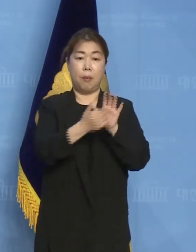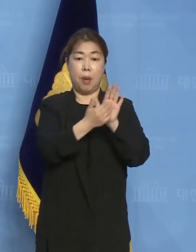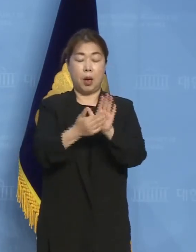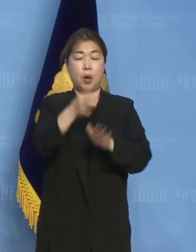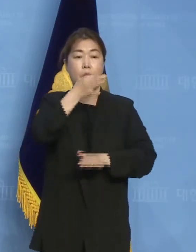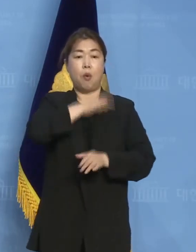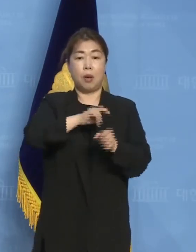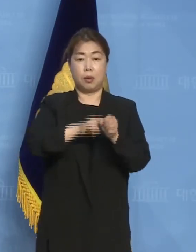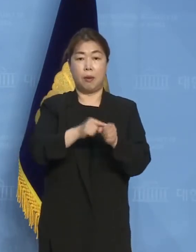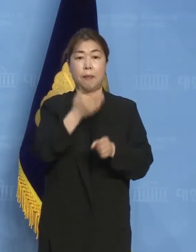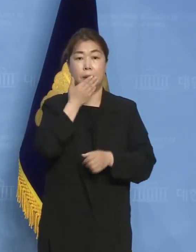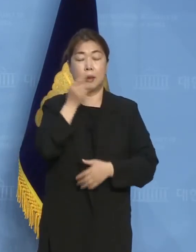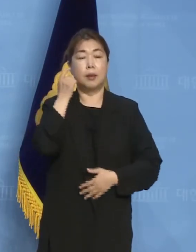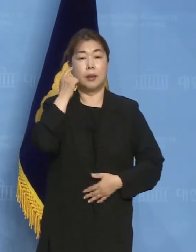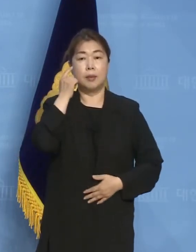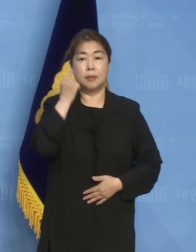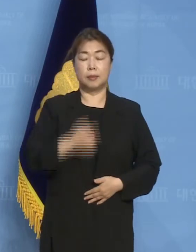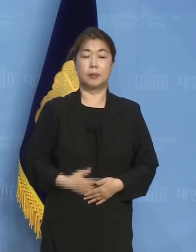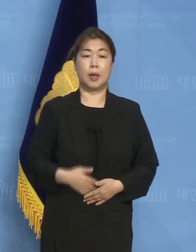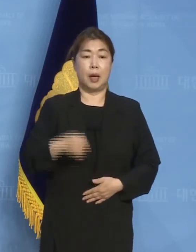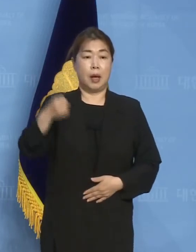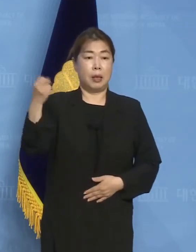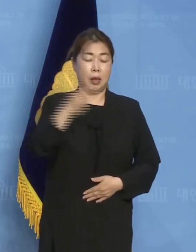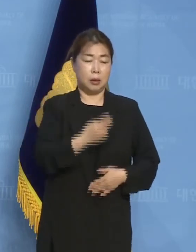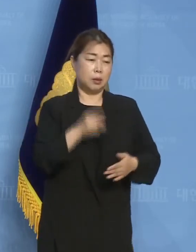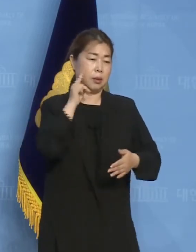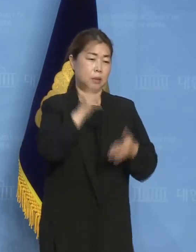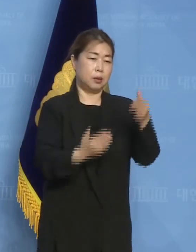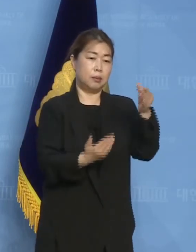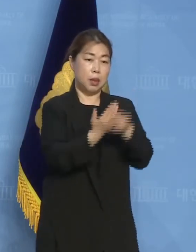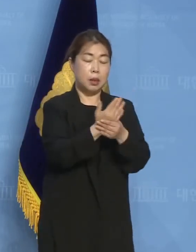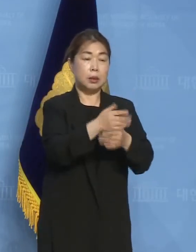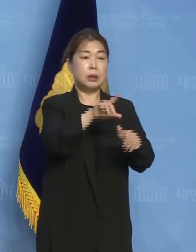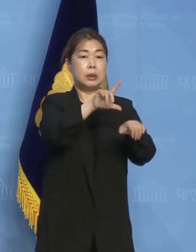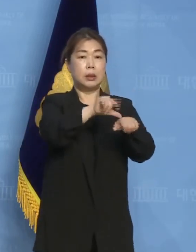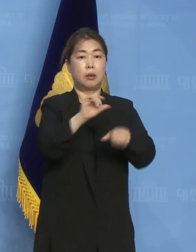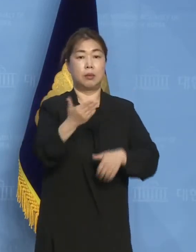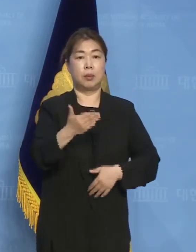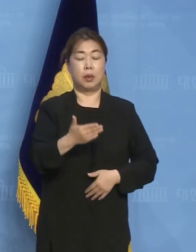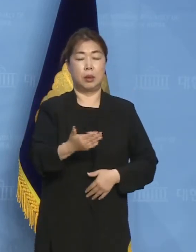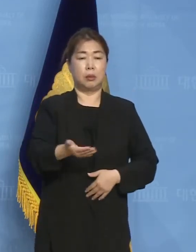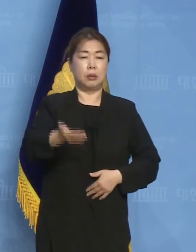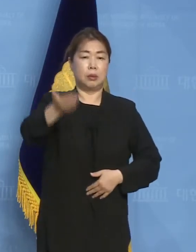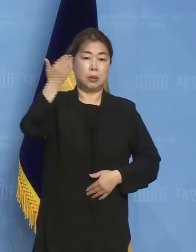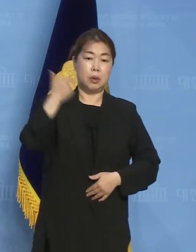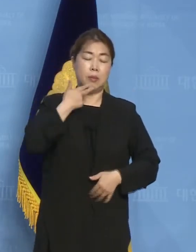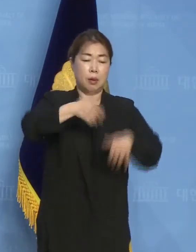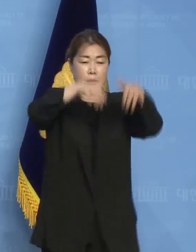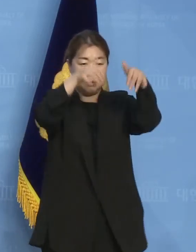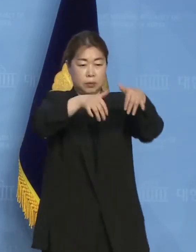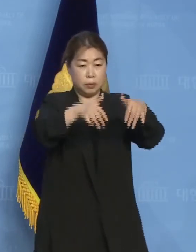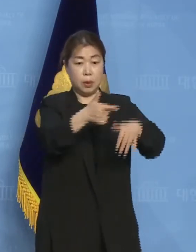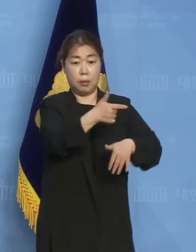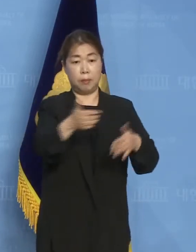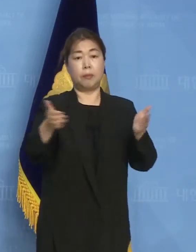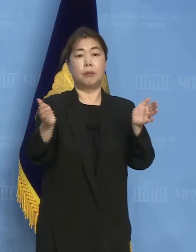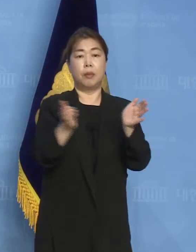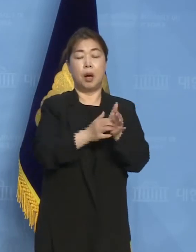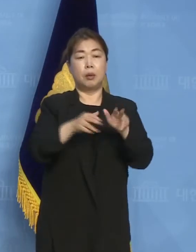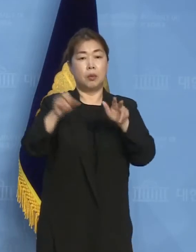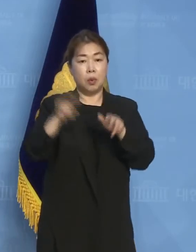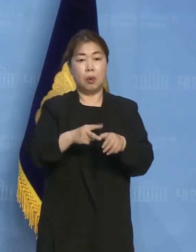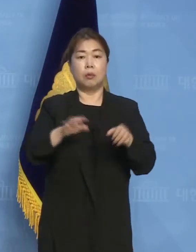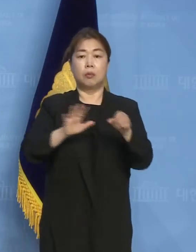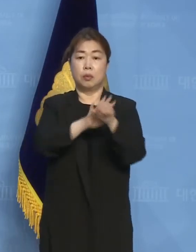효과적일 수밖에 없습니다. 다시 재앙의 시간이 되었습니다. 유례없는 폭우라는 기후재앙에 이어